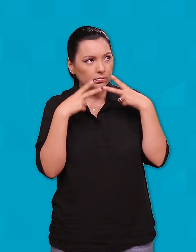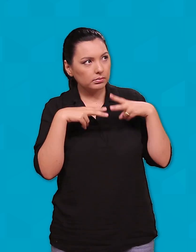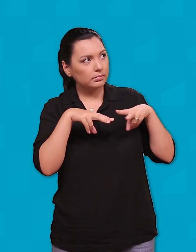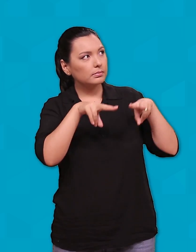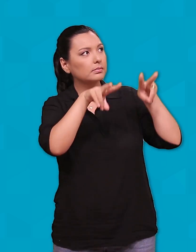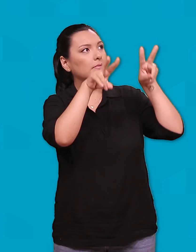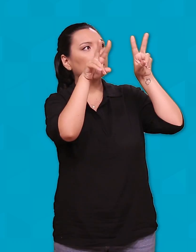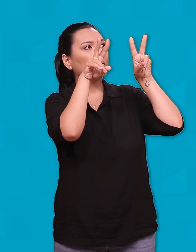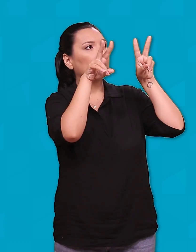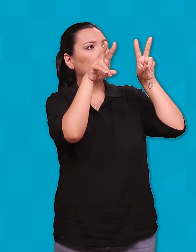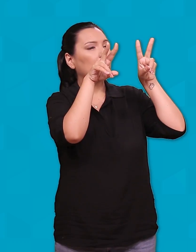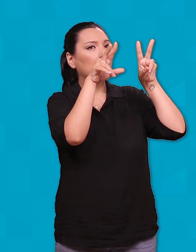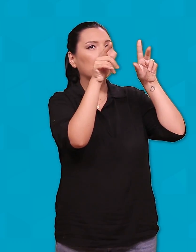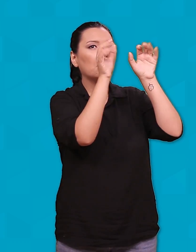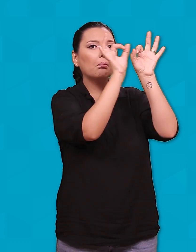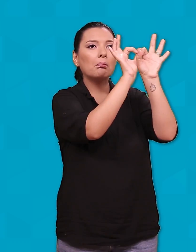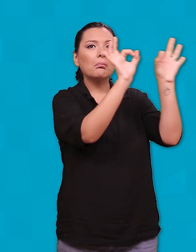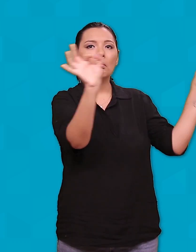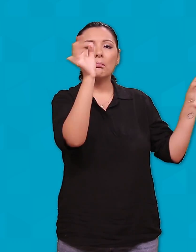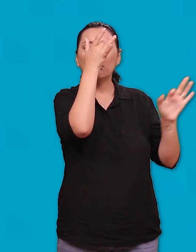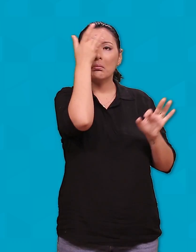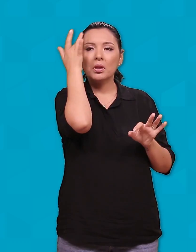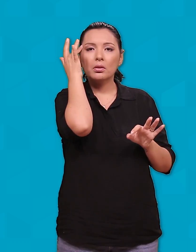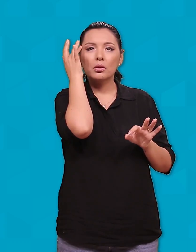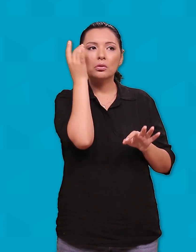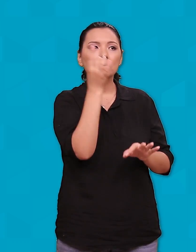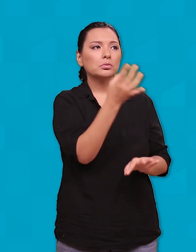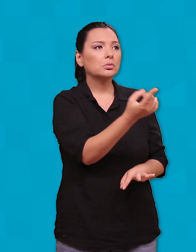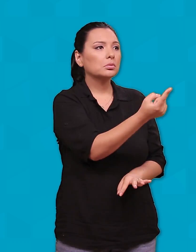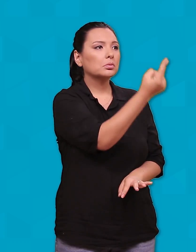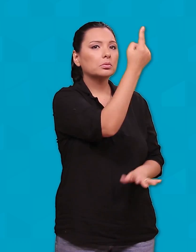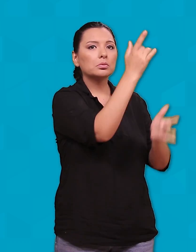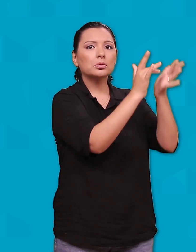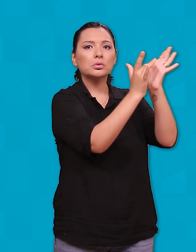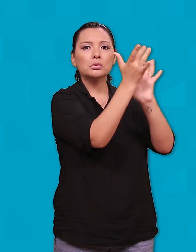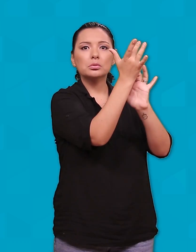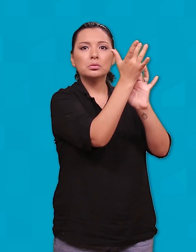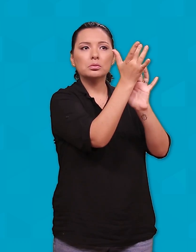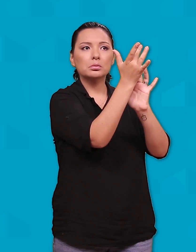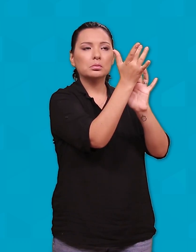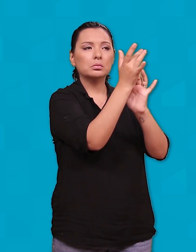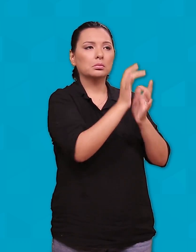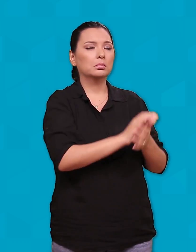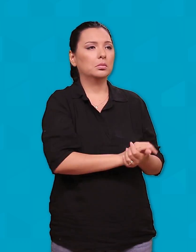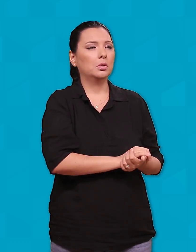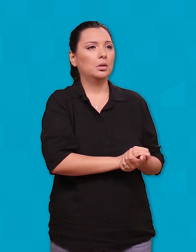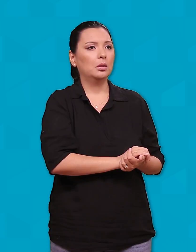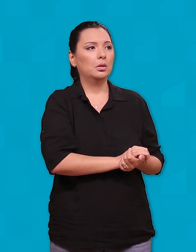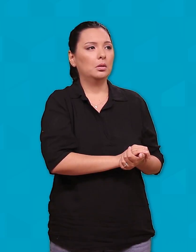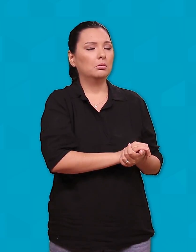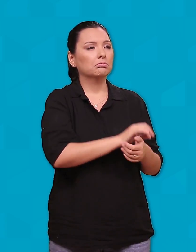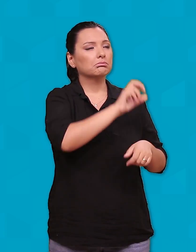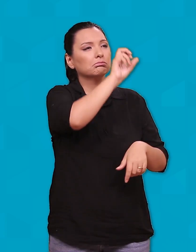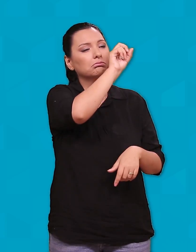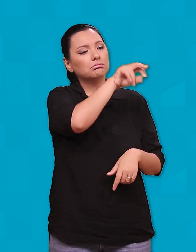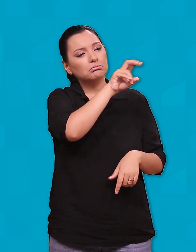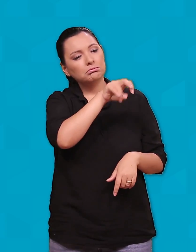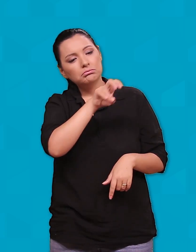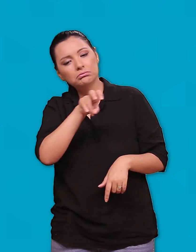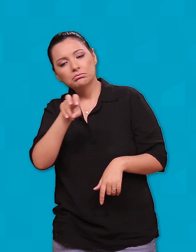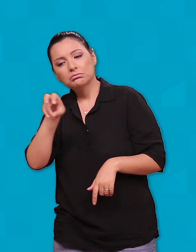olhos e não viram mais ninguém, a não ser somente Jesus. Quando desciam da